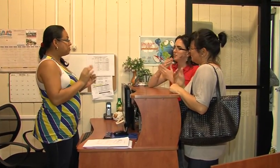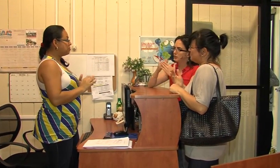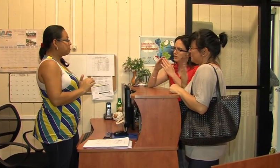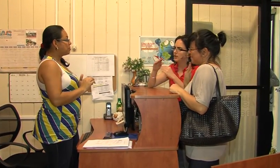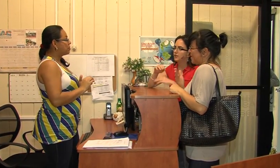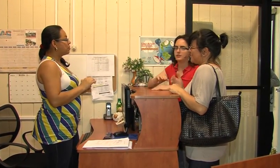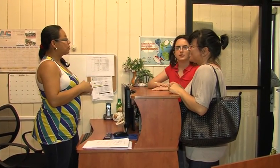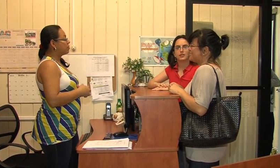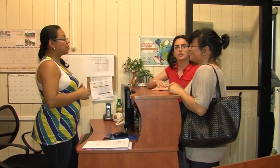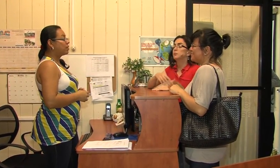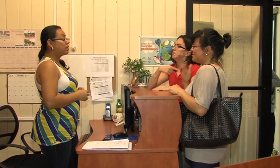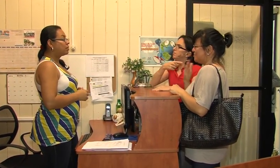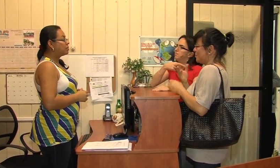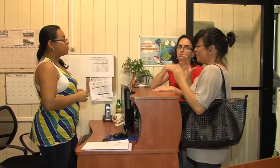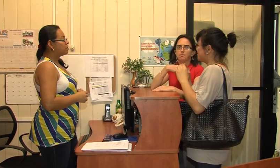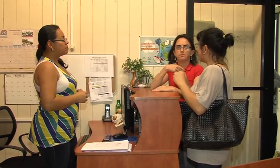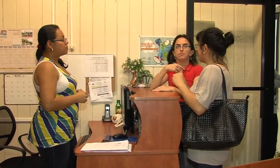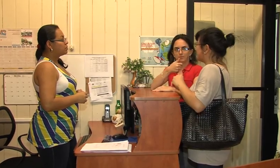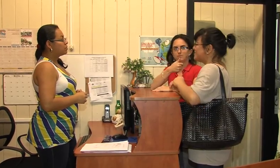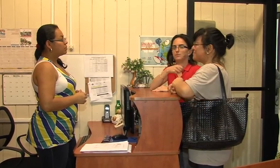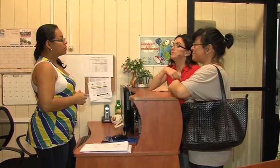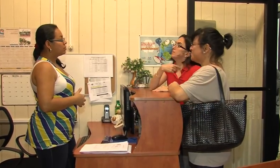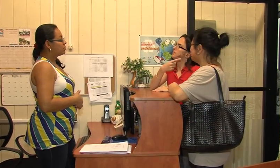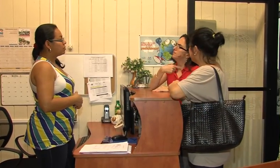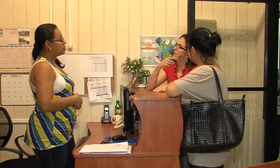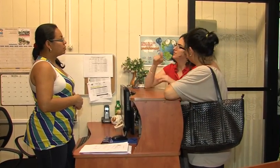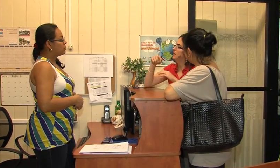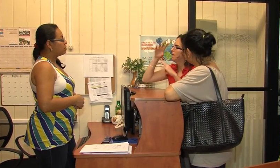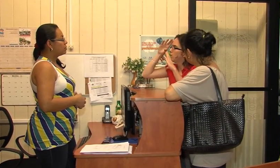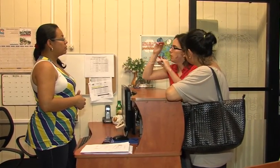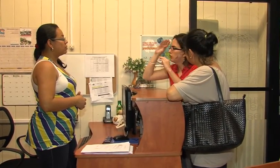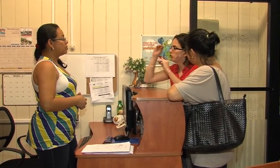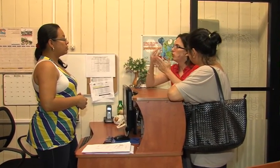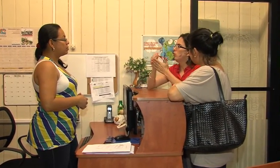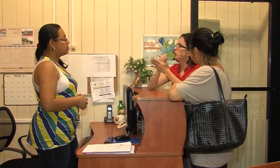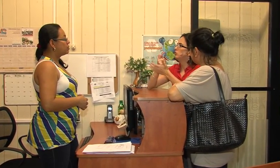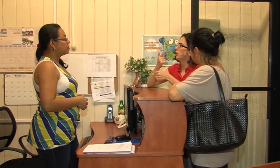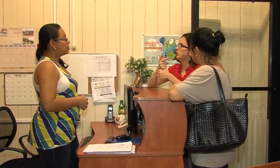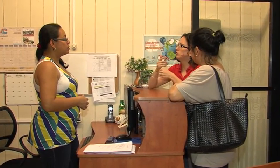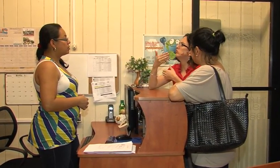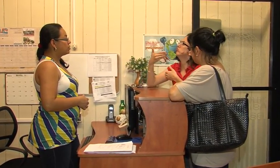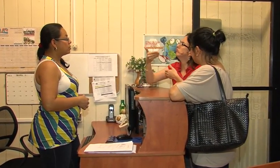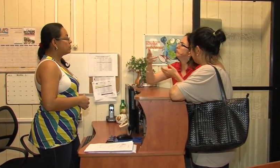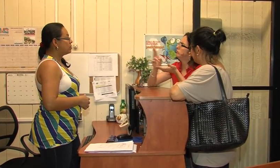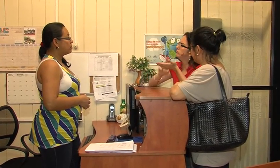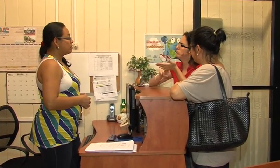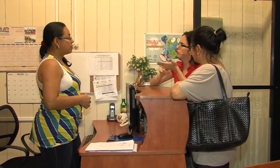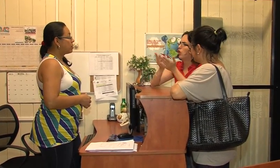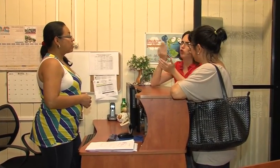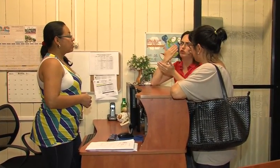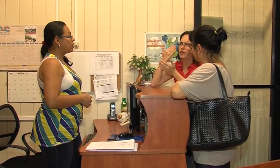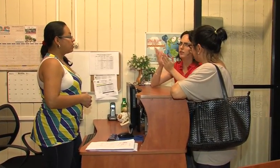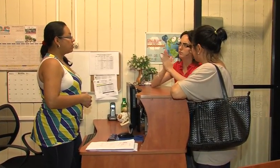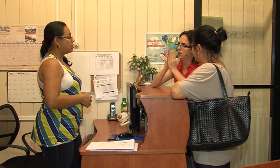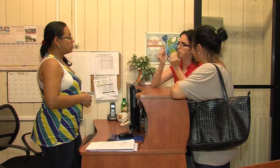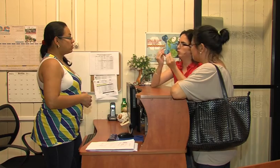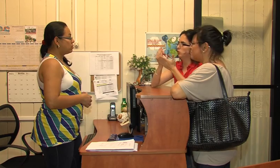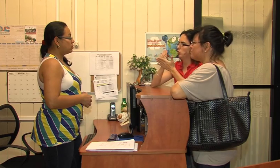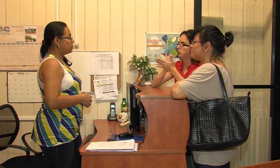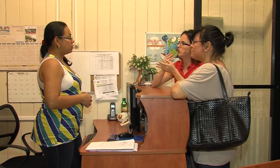intérpretes y el de técnico en instrucción del esquí este último dirigido exclusivamente a personas sordas los cursos de leyes